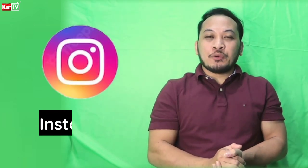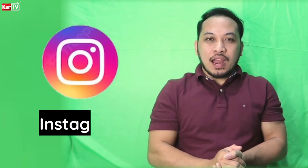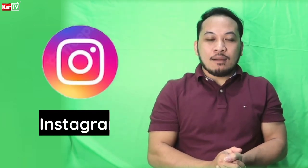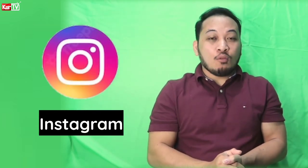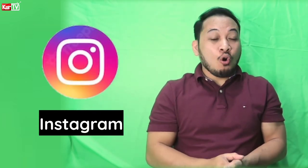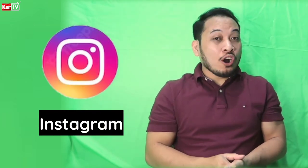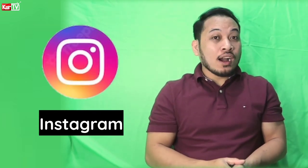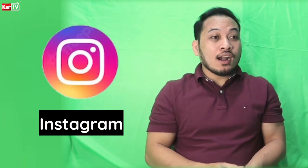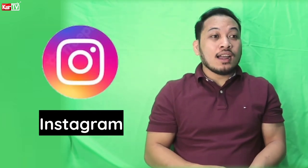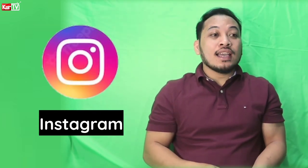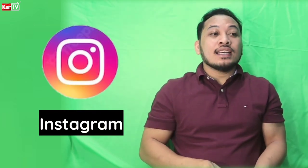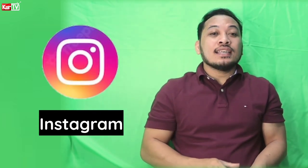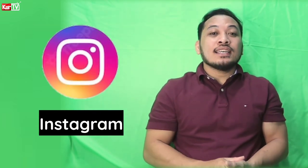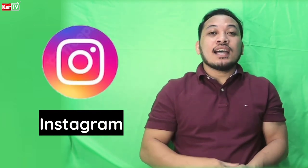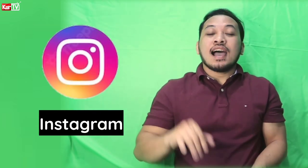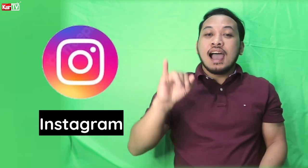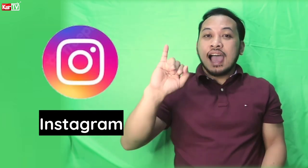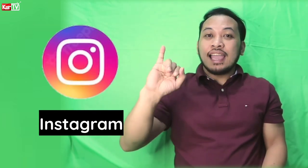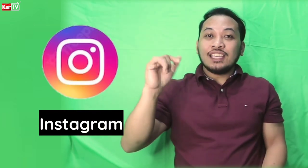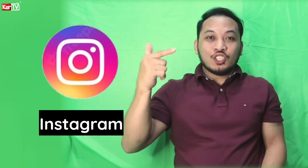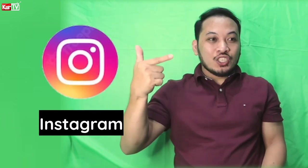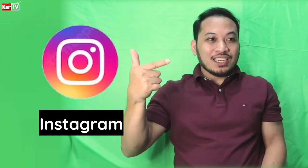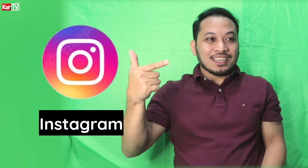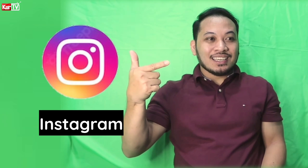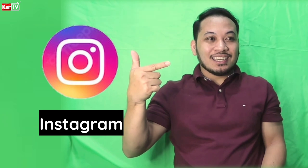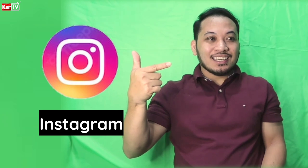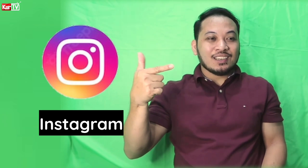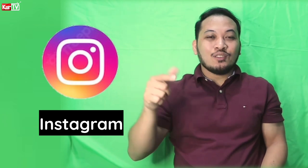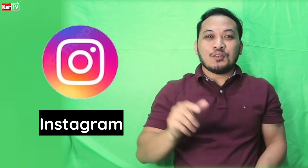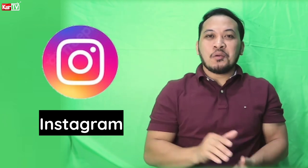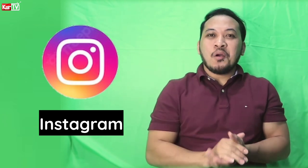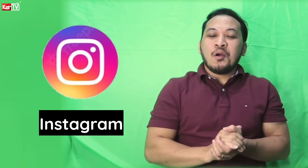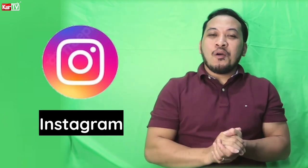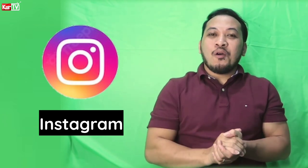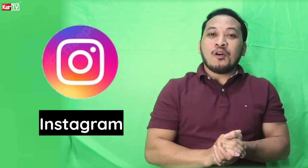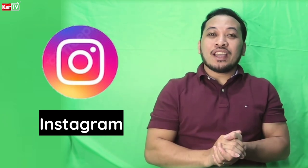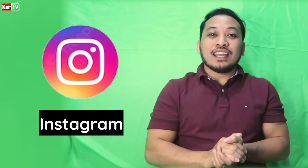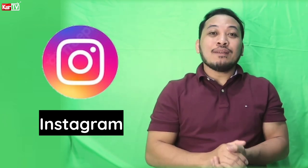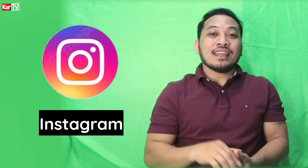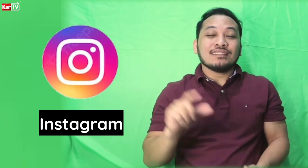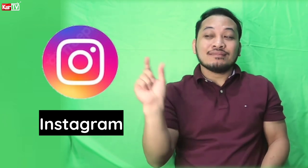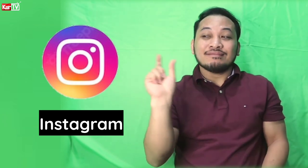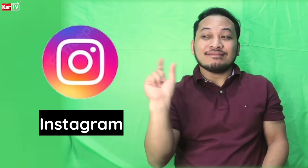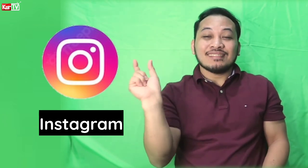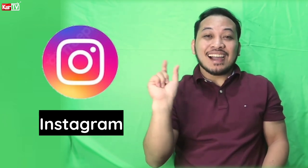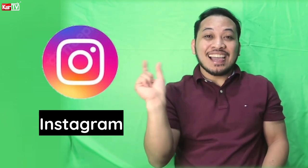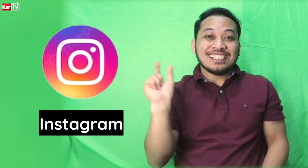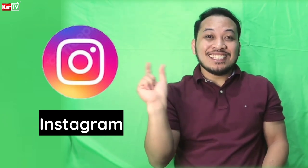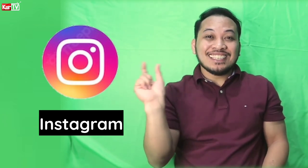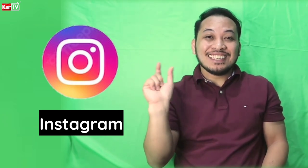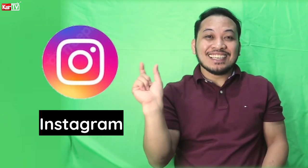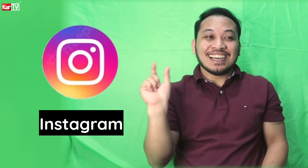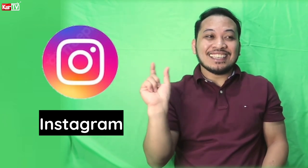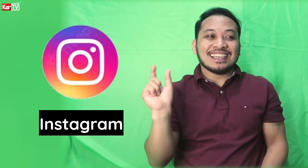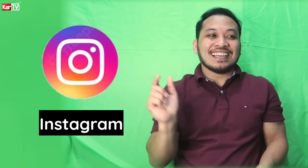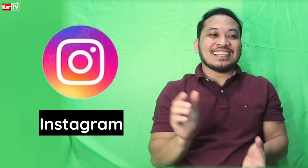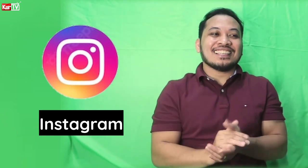is Instagram or IG. O kaya naman, IG. Ayan.